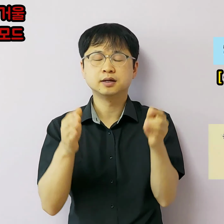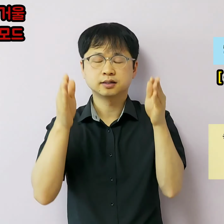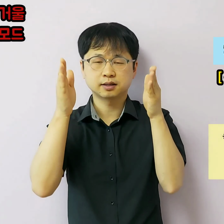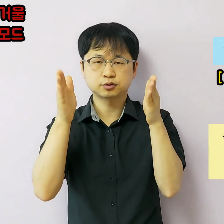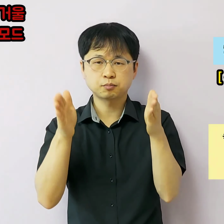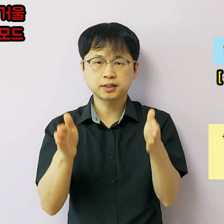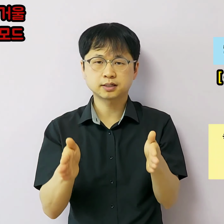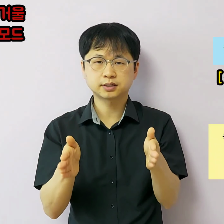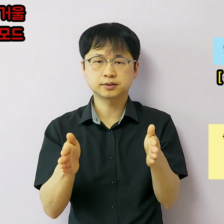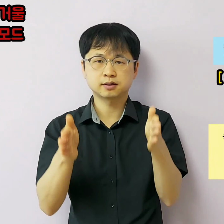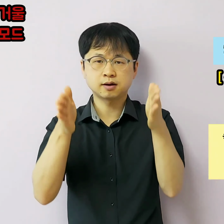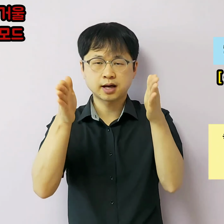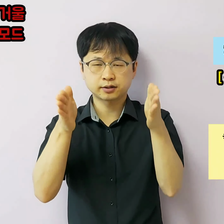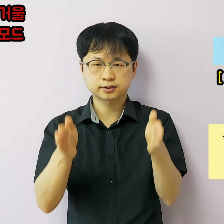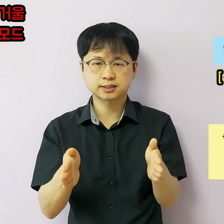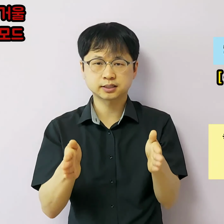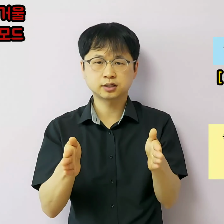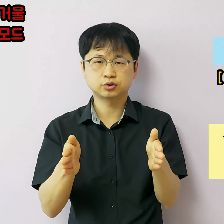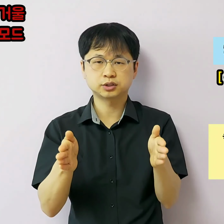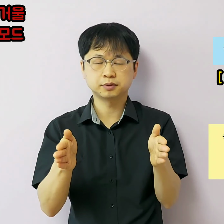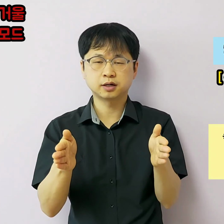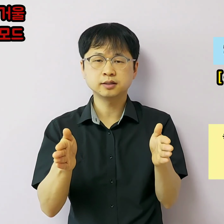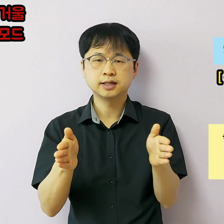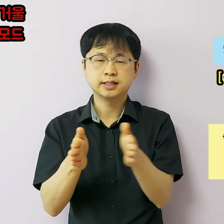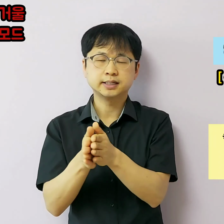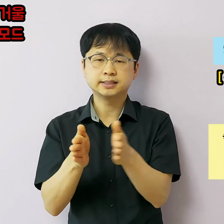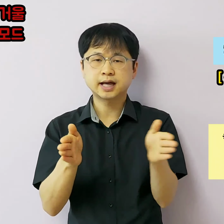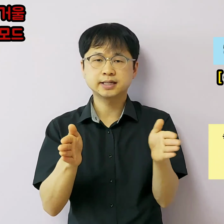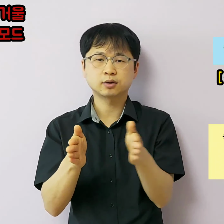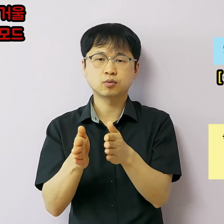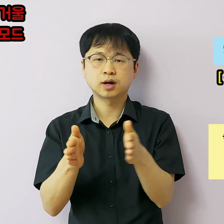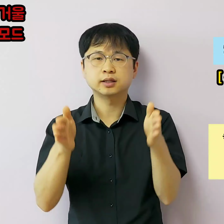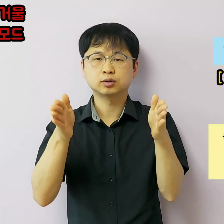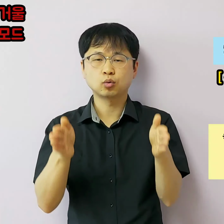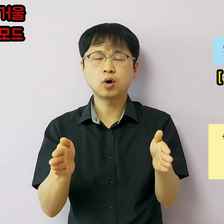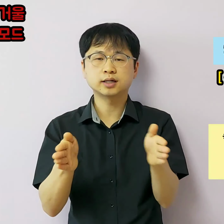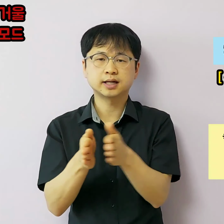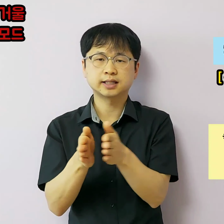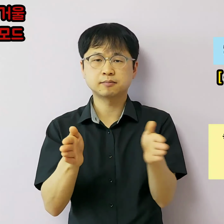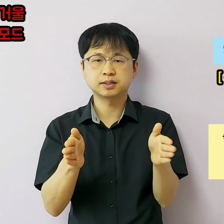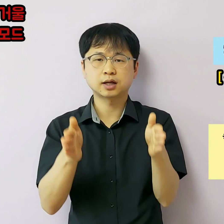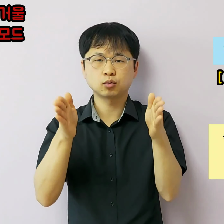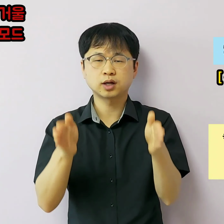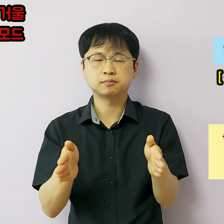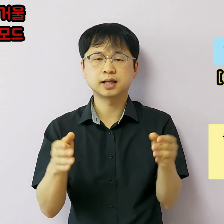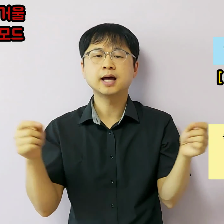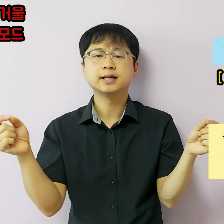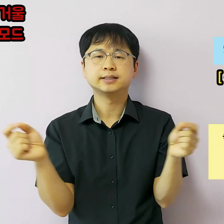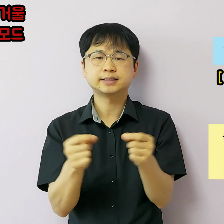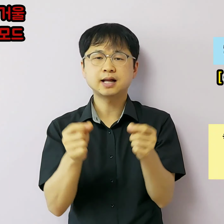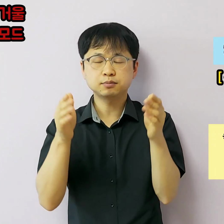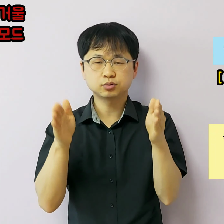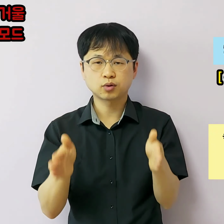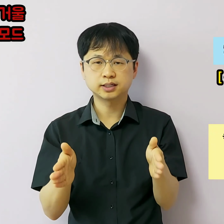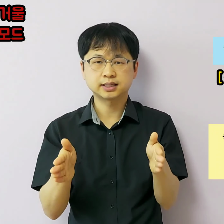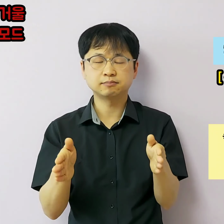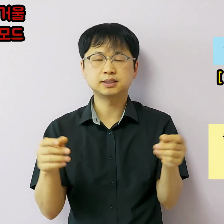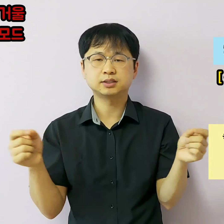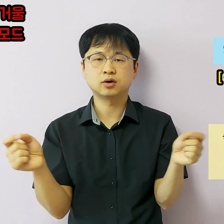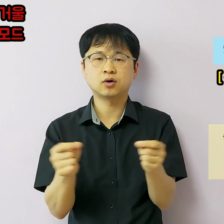그 다음에 손바닥을 세워서 아래로 살짝 내려주시면 이 사이의 공간, 동안을 나타냅니다. 동안입니다. 짧은 동안이